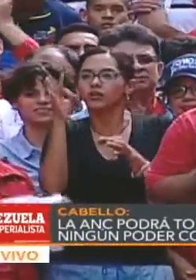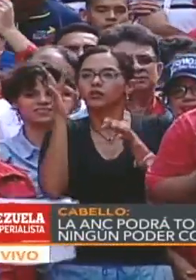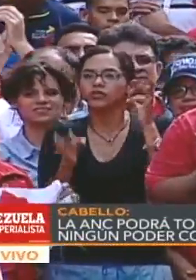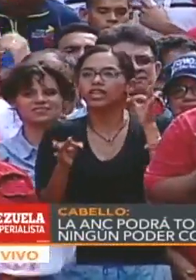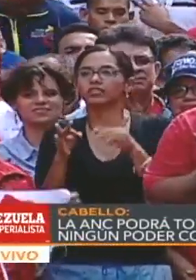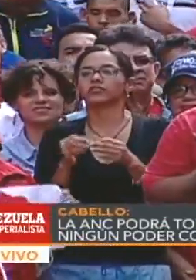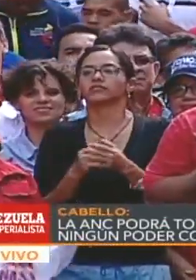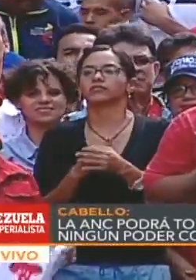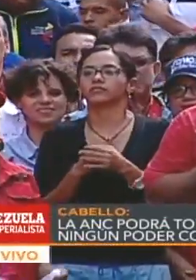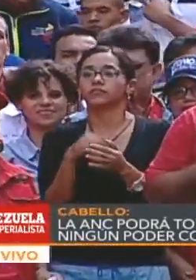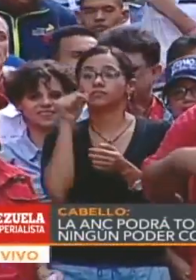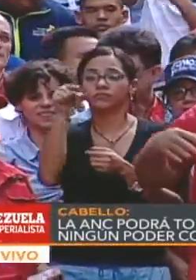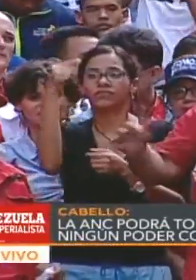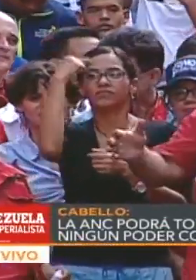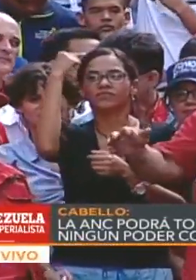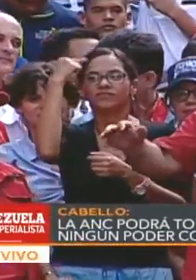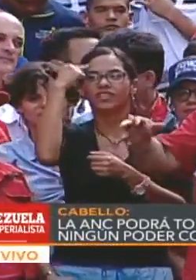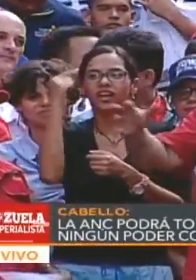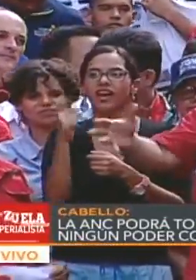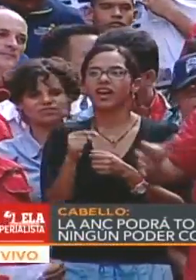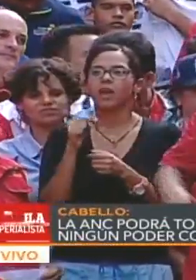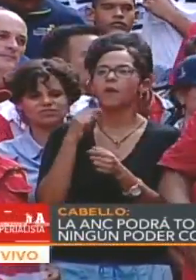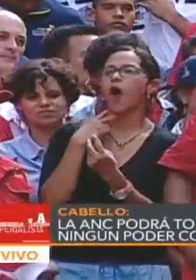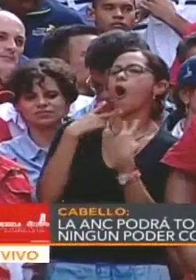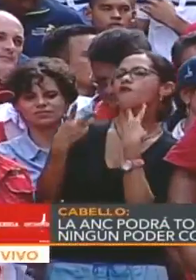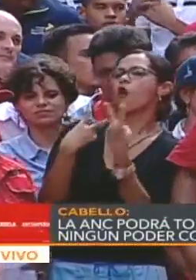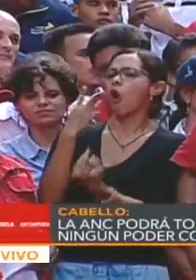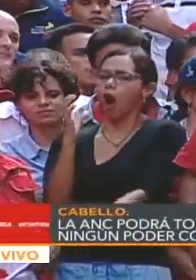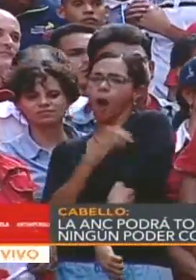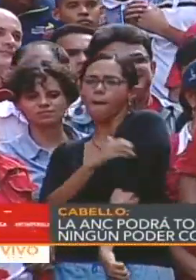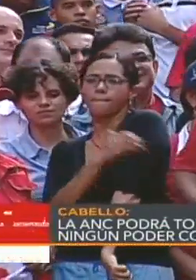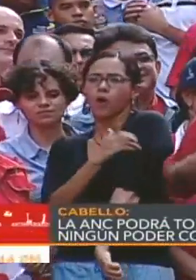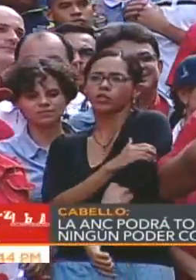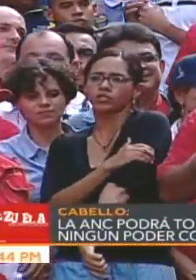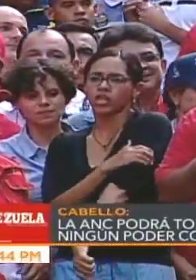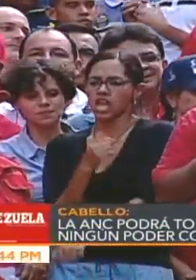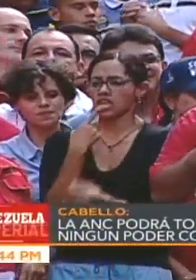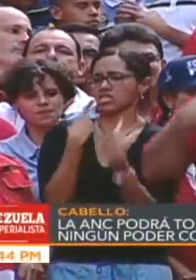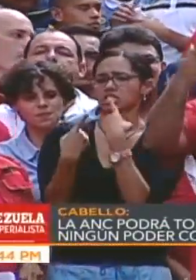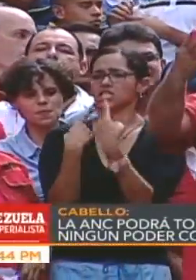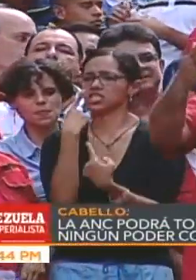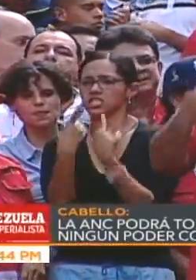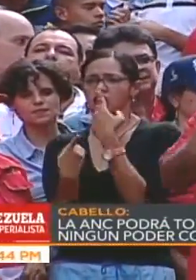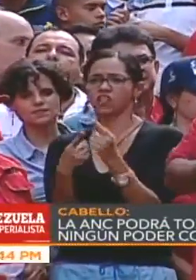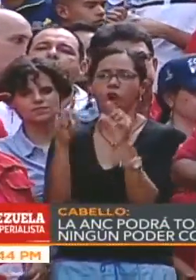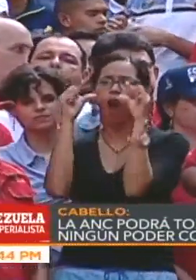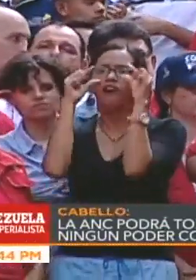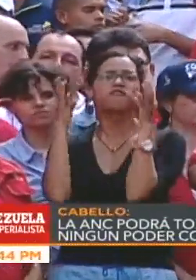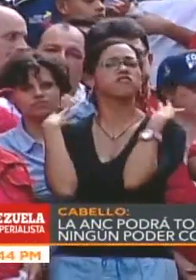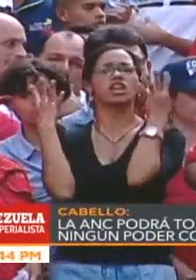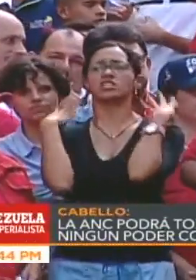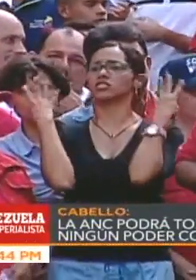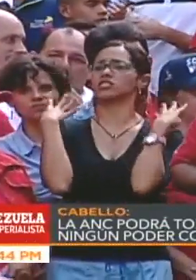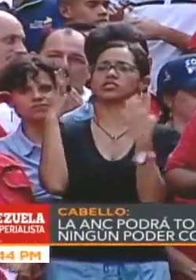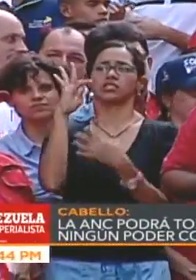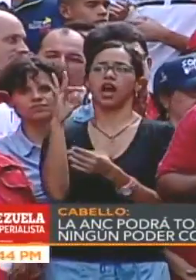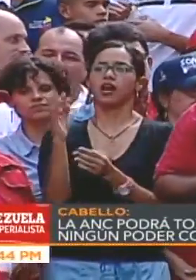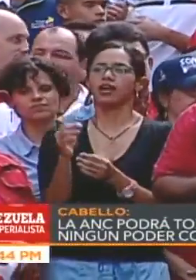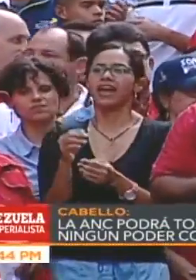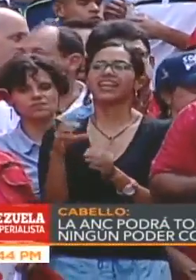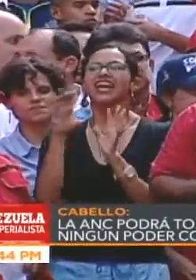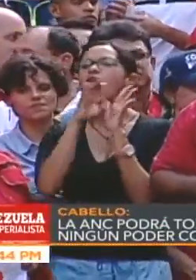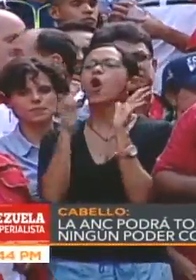Porque ustedes saben que por ahí andan los voceros de la derecha diciendo a la señora fiscal que